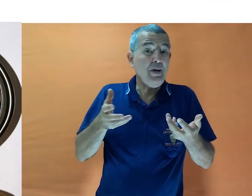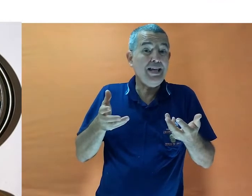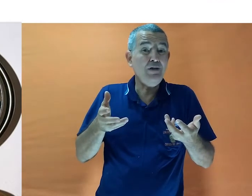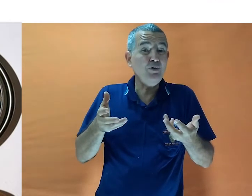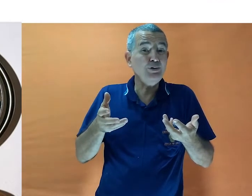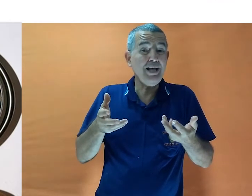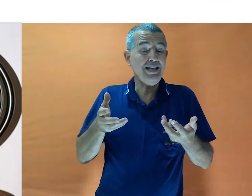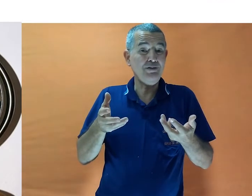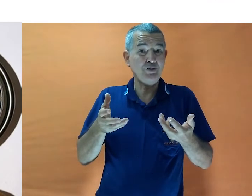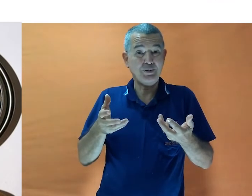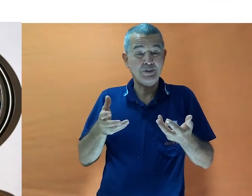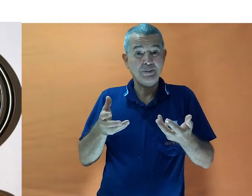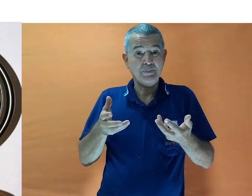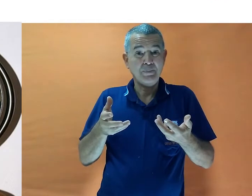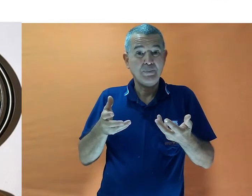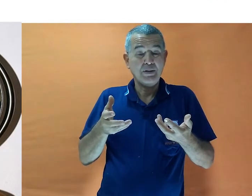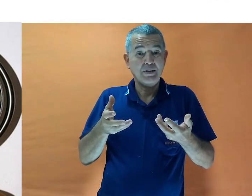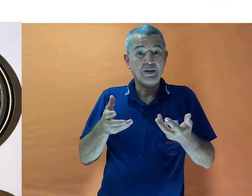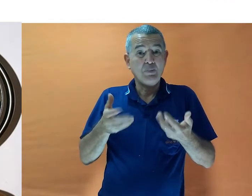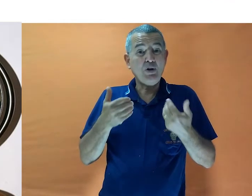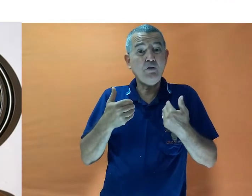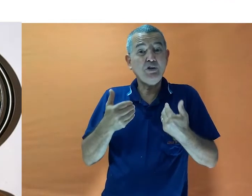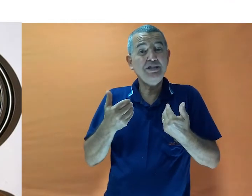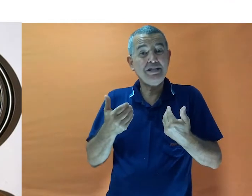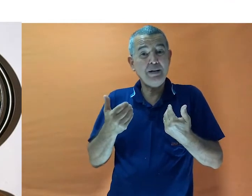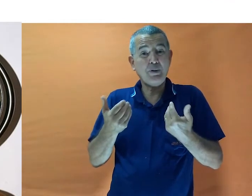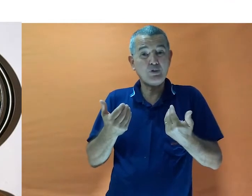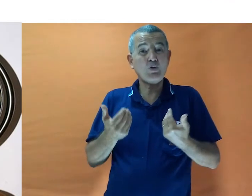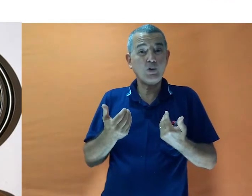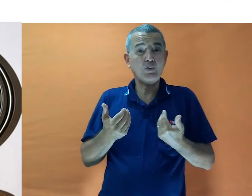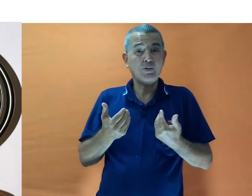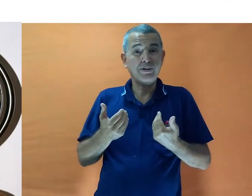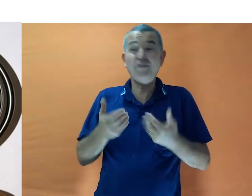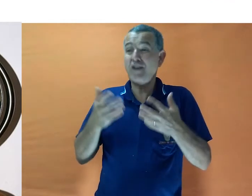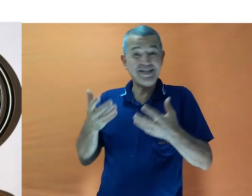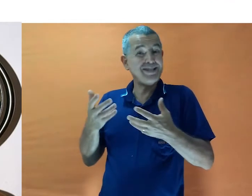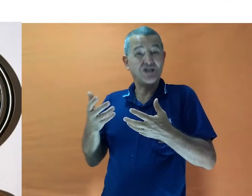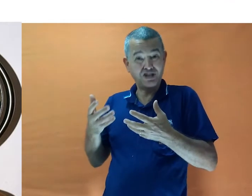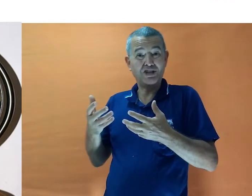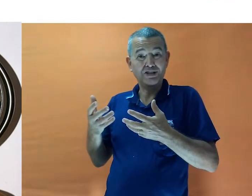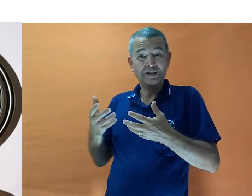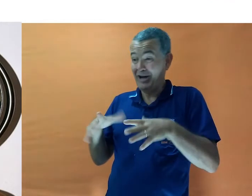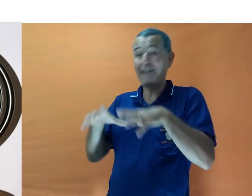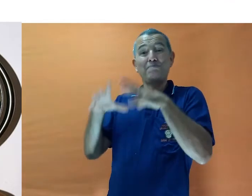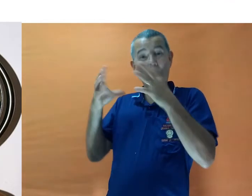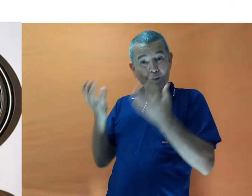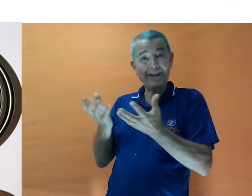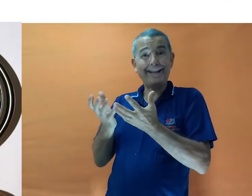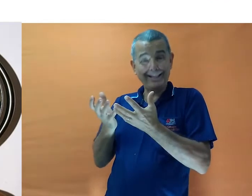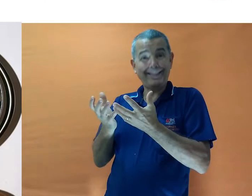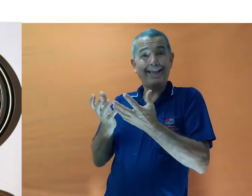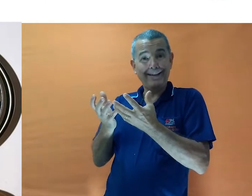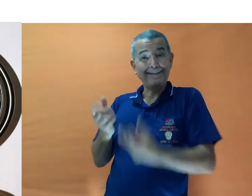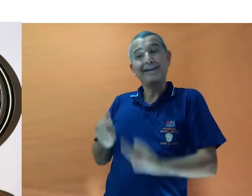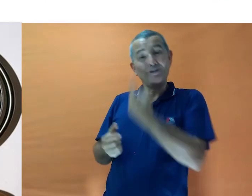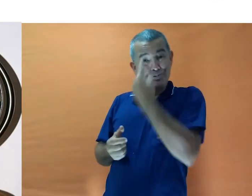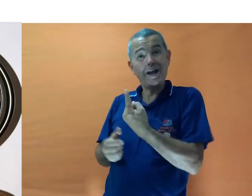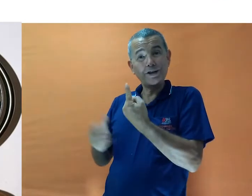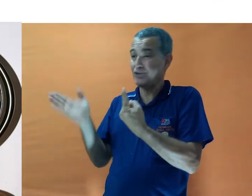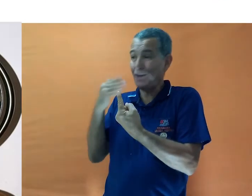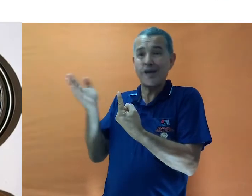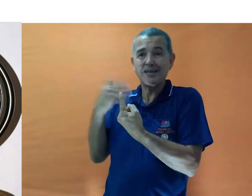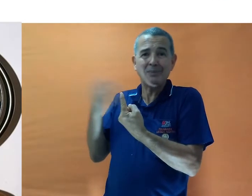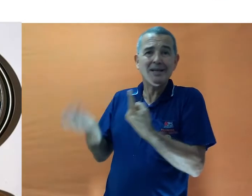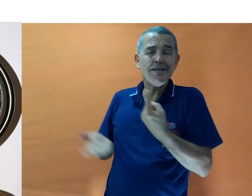É um equívoco terrível. Porque eu vou dizer para o surdo que vai existir a bola da Terra e um